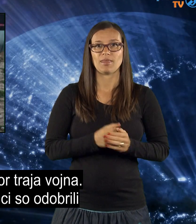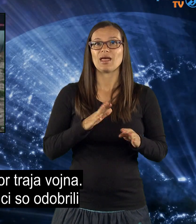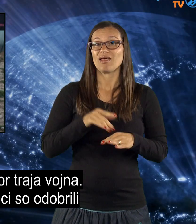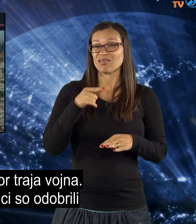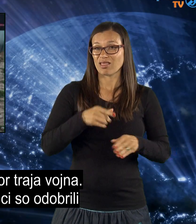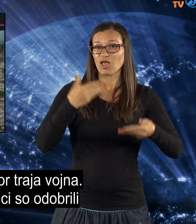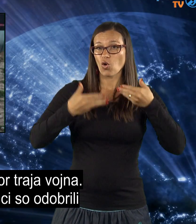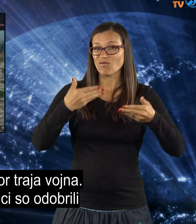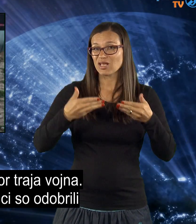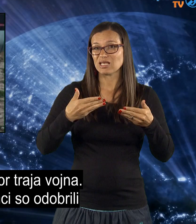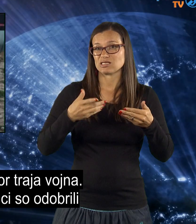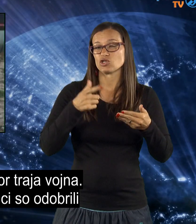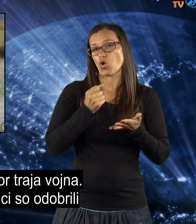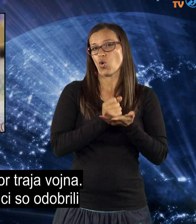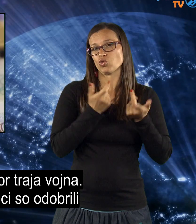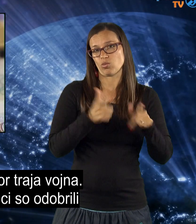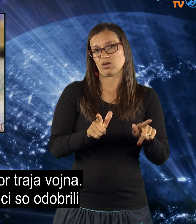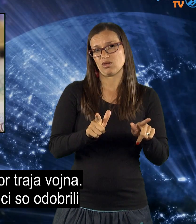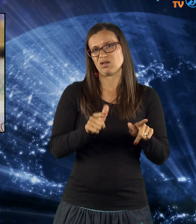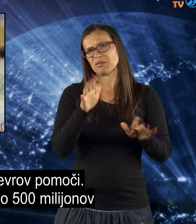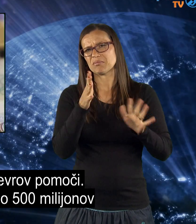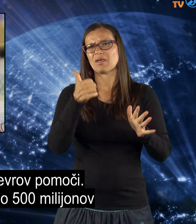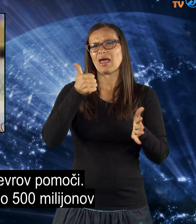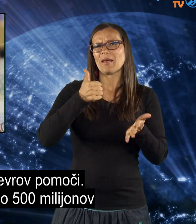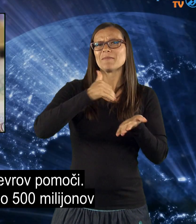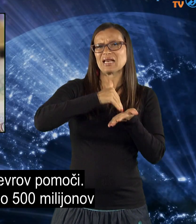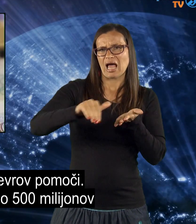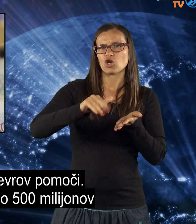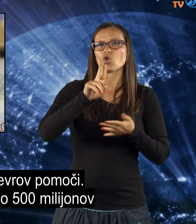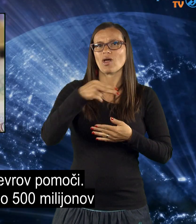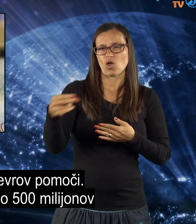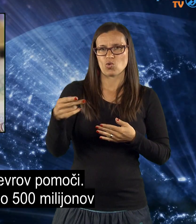Na tej konferenci so odobrili dobro milijardo evrov pomoči.